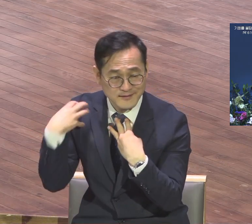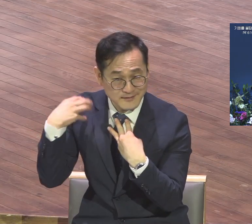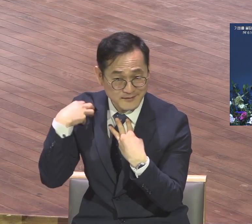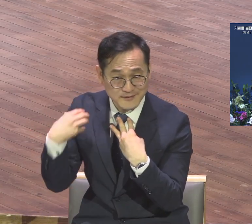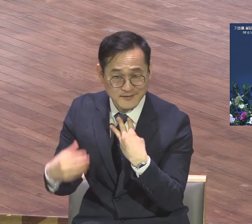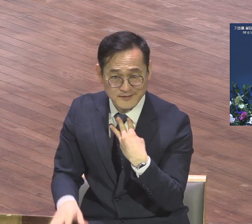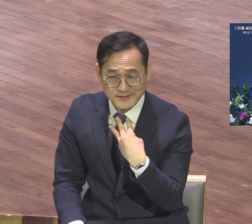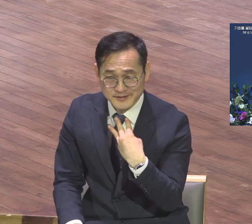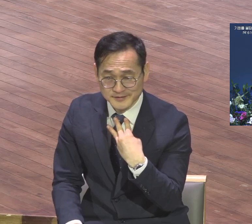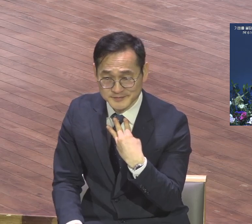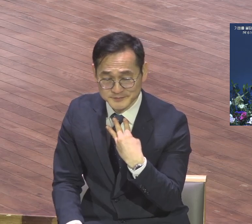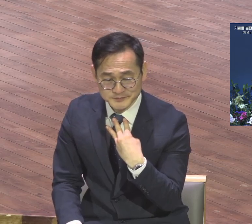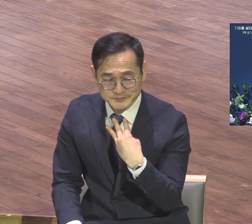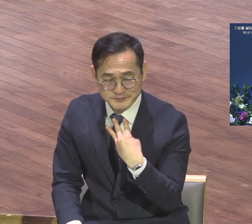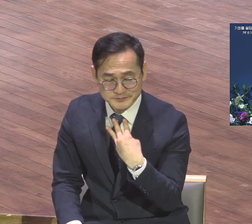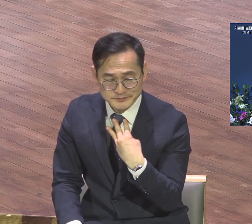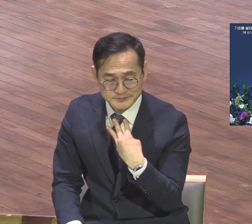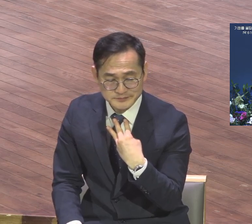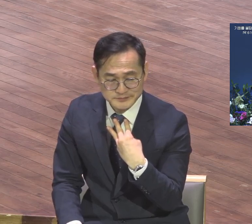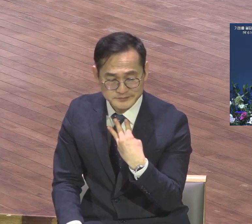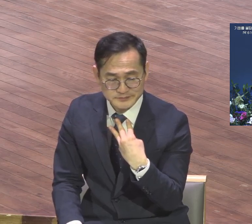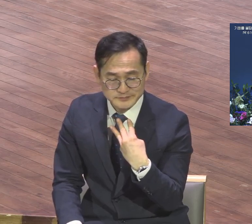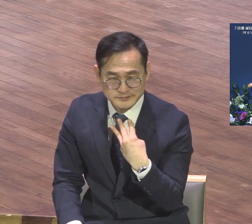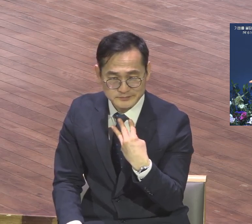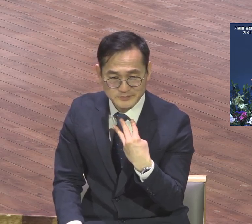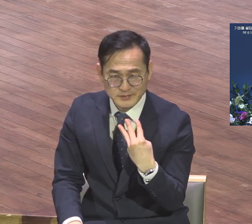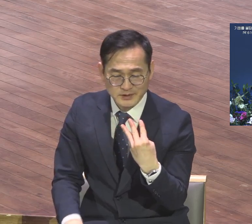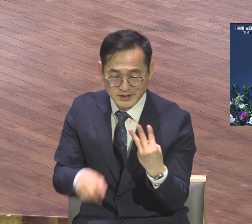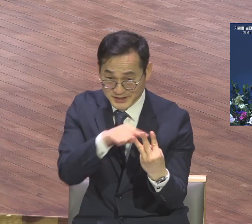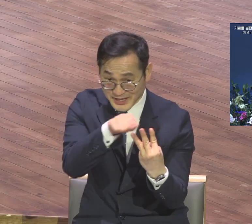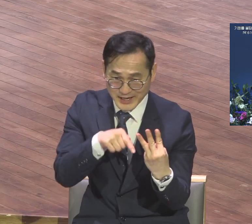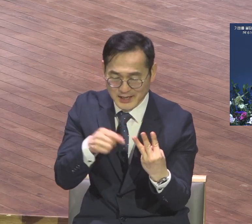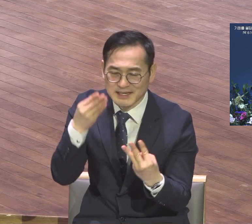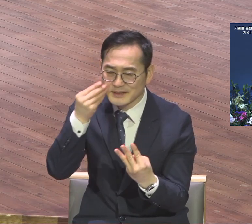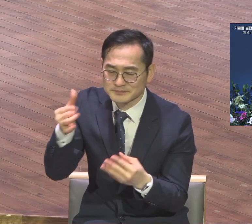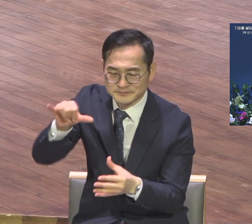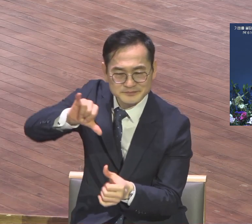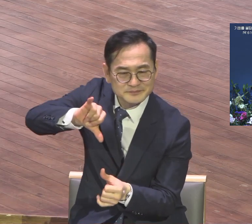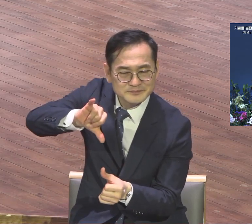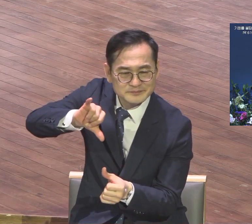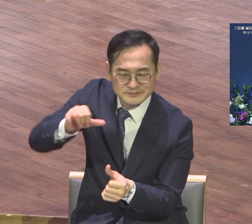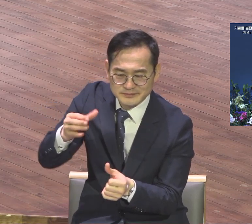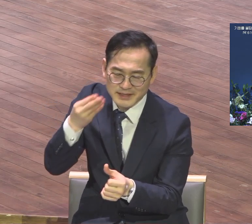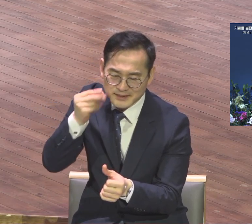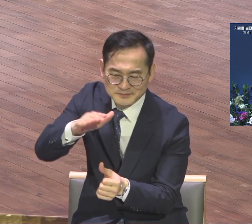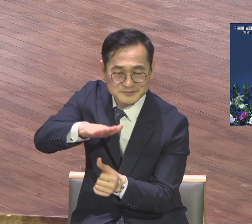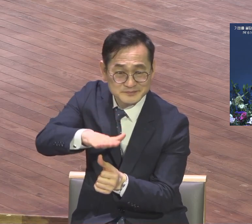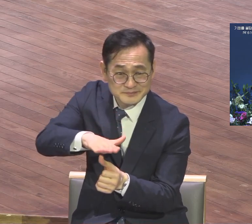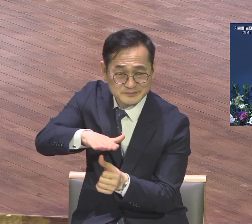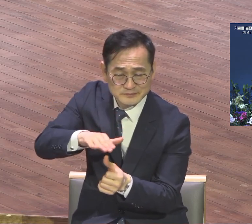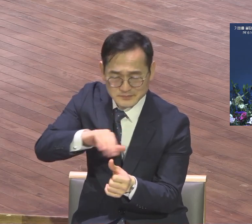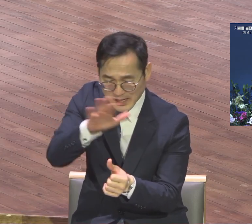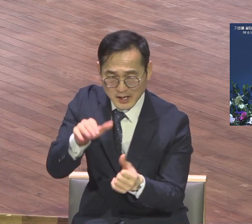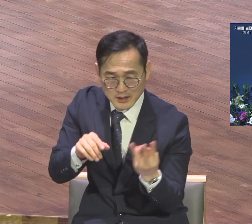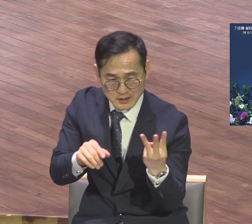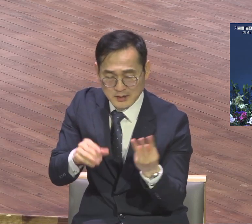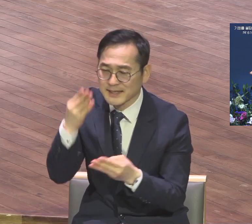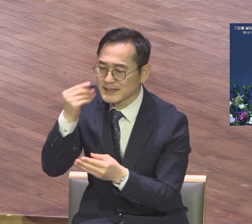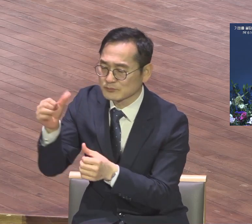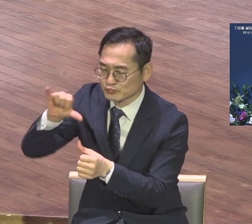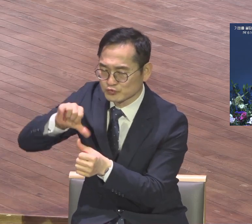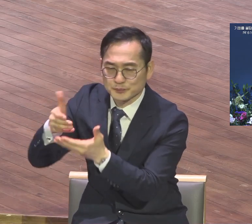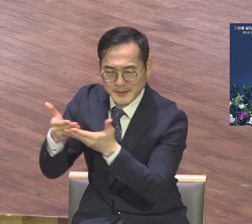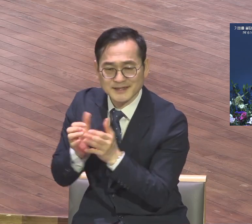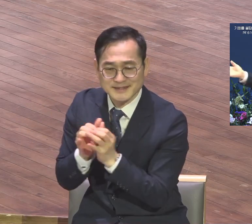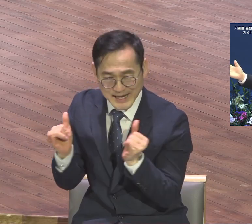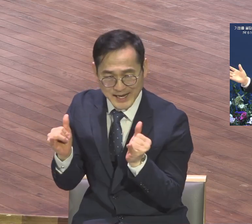직분이 기름 부음 받았거든. 그래서 그리스도는 기름 부음 받은 자. 이 말은 이 세 가지 인생 중대 문제 세 가지를